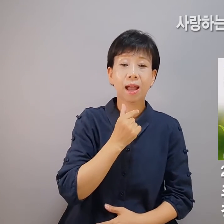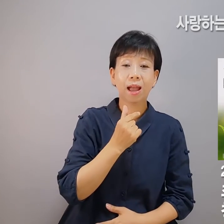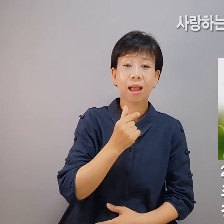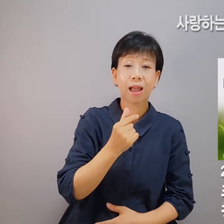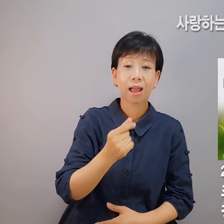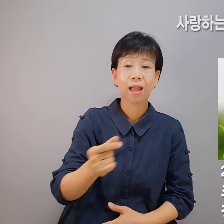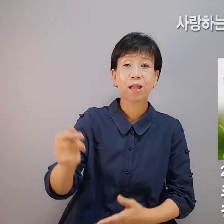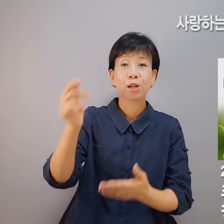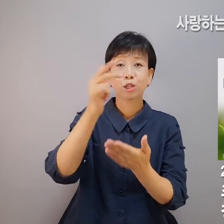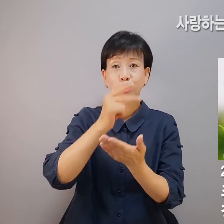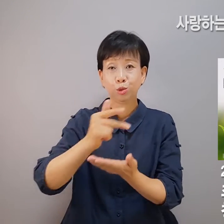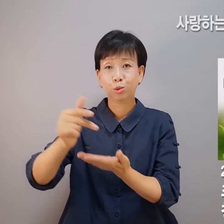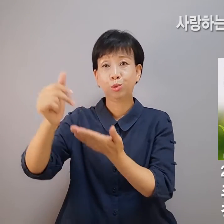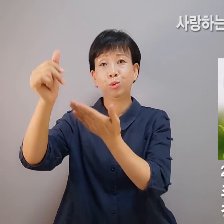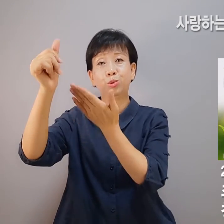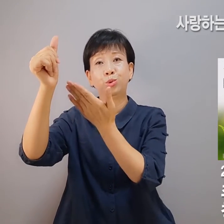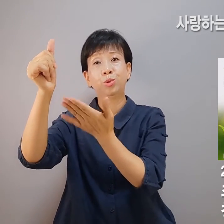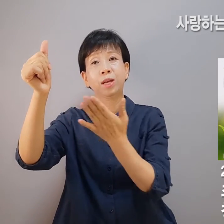따르렵니다.